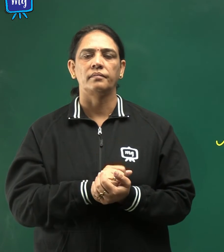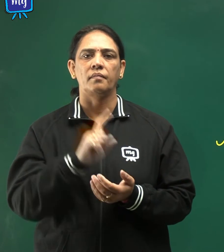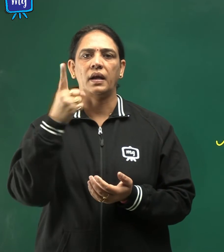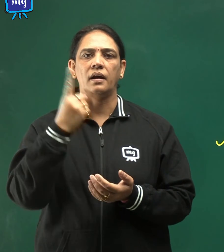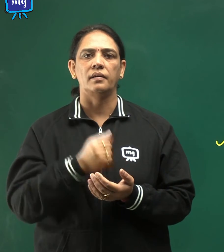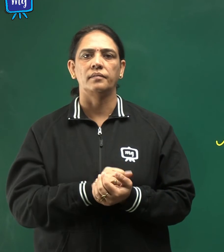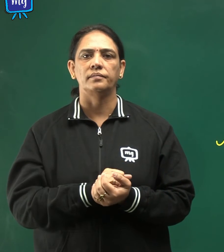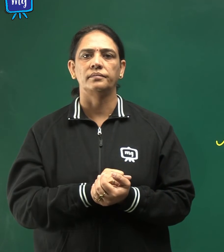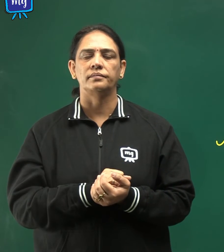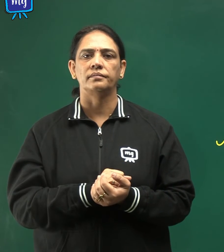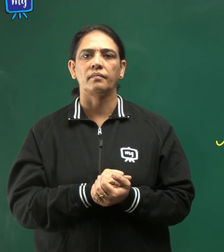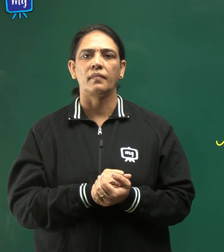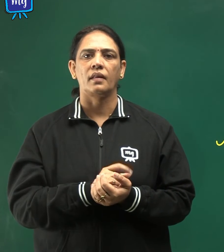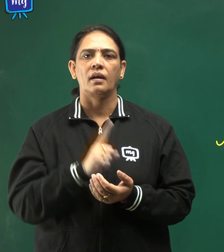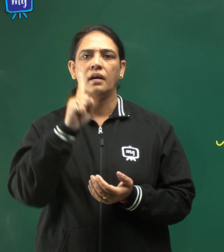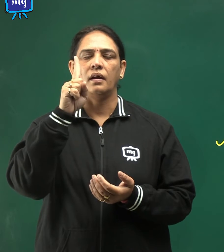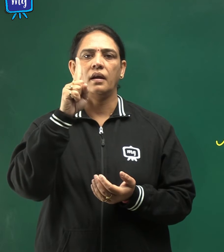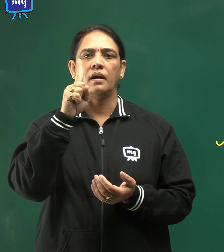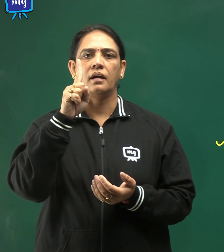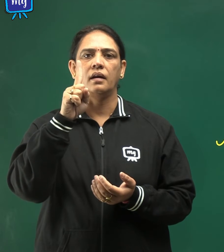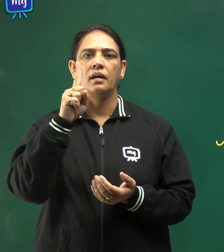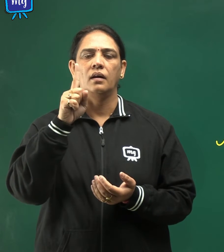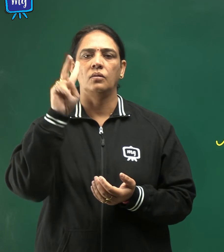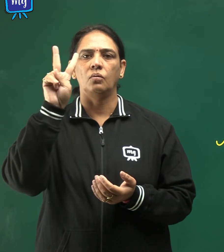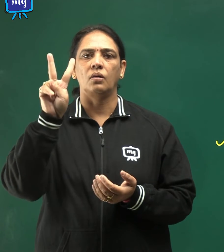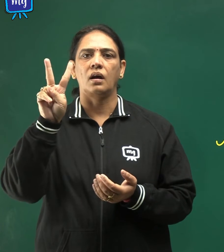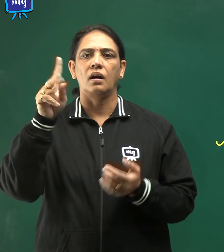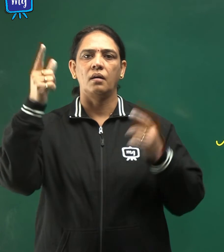पहला, एक अभाज्य संख्या